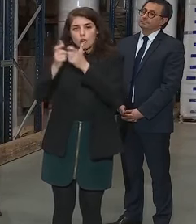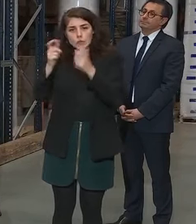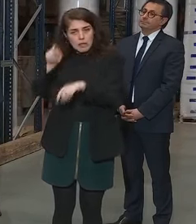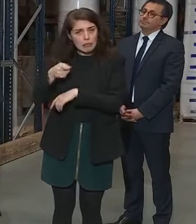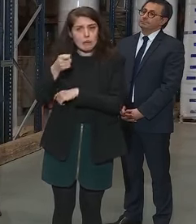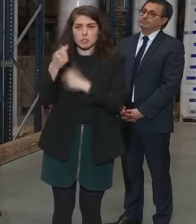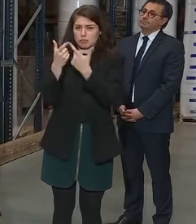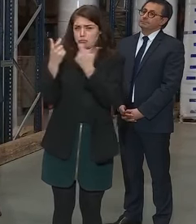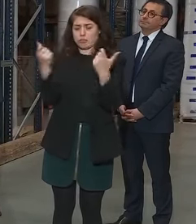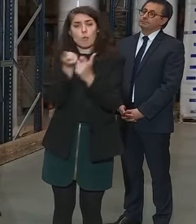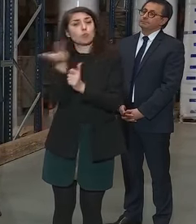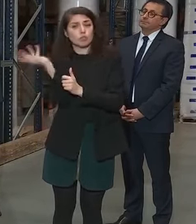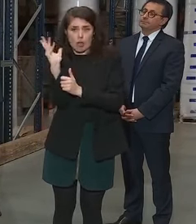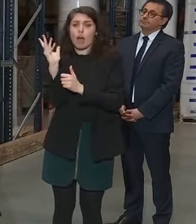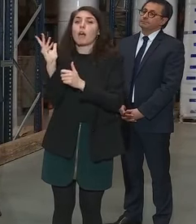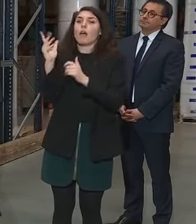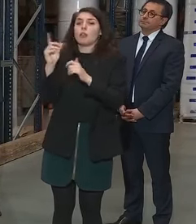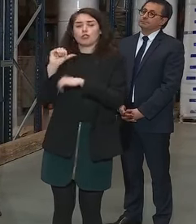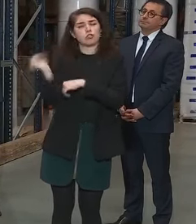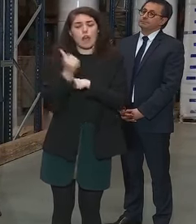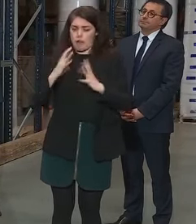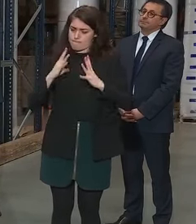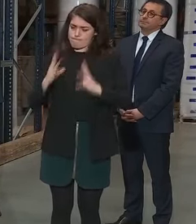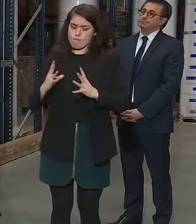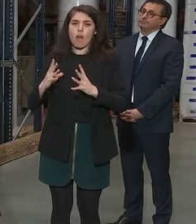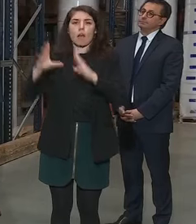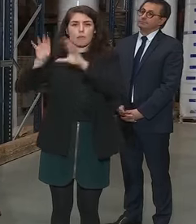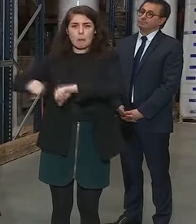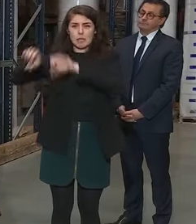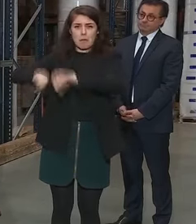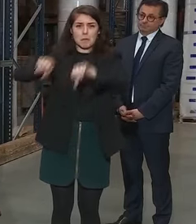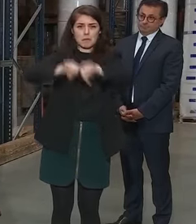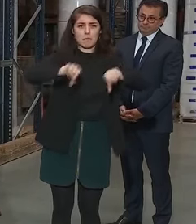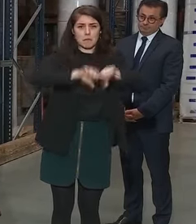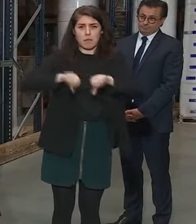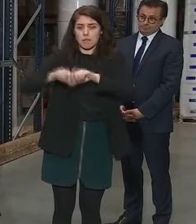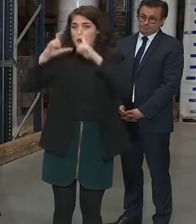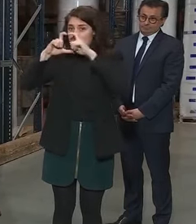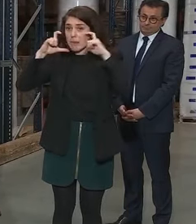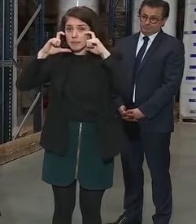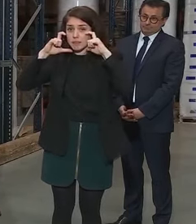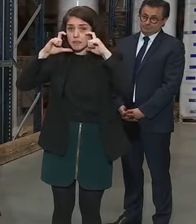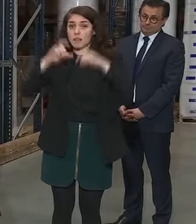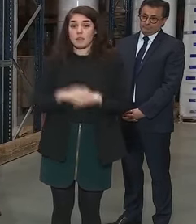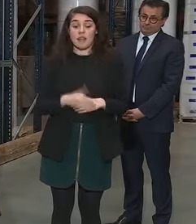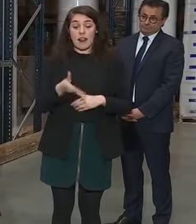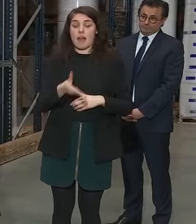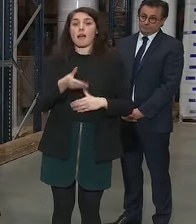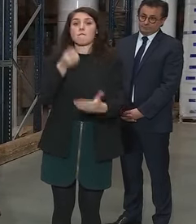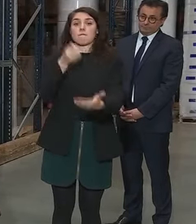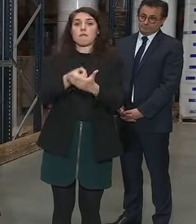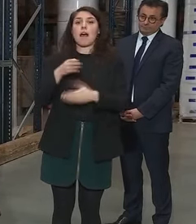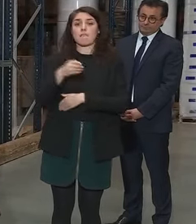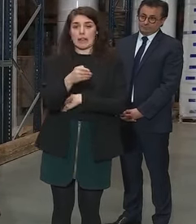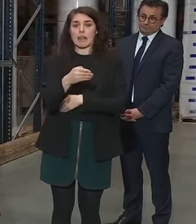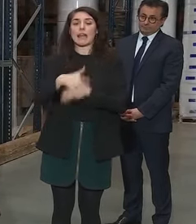période. Et nous aurons ainsi la capacité à produire en France d'ici fin avril environ 15 millions de